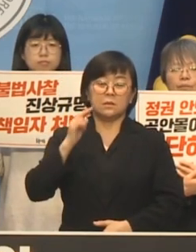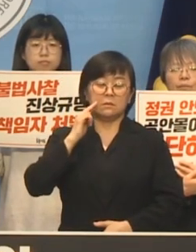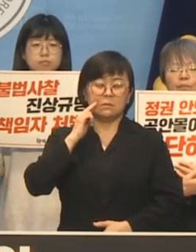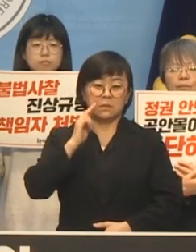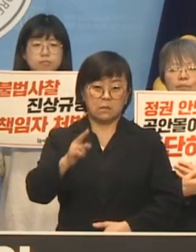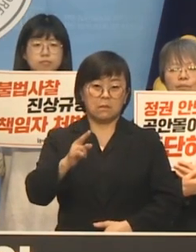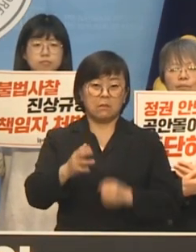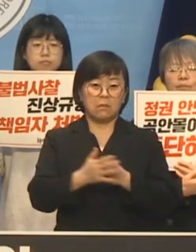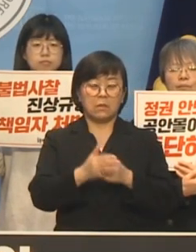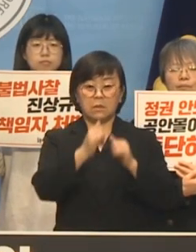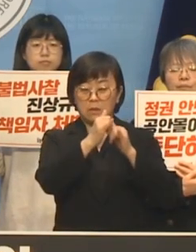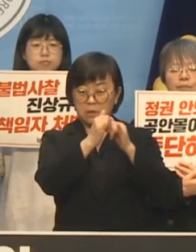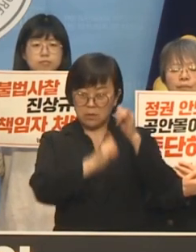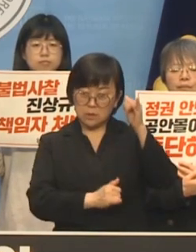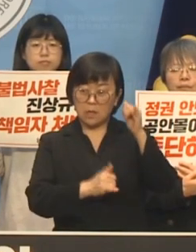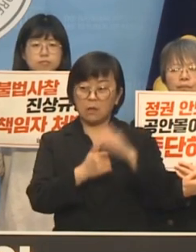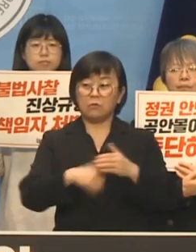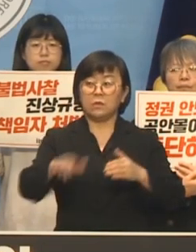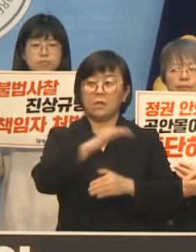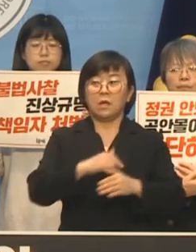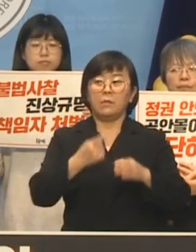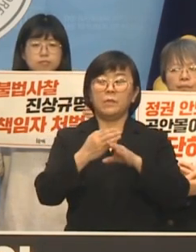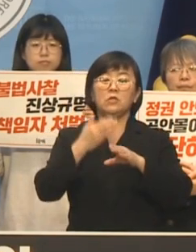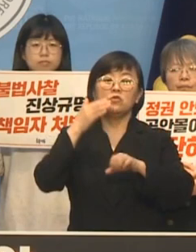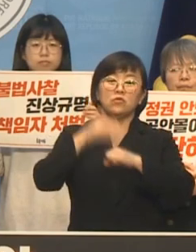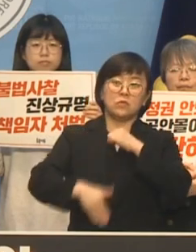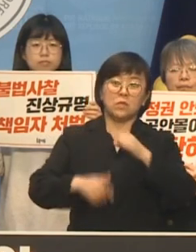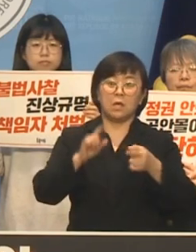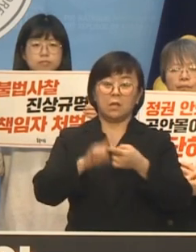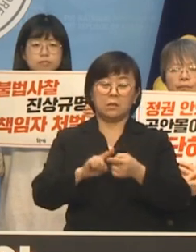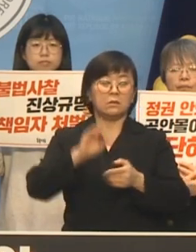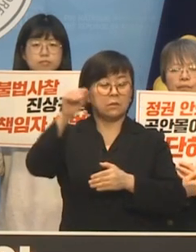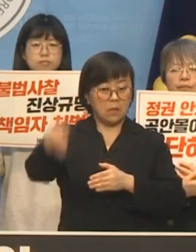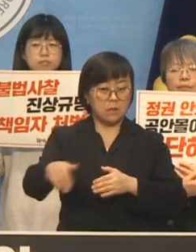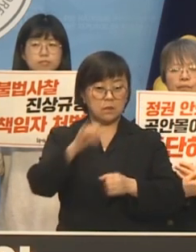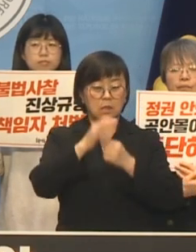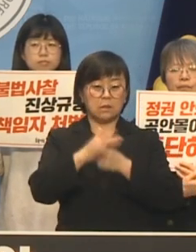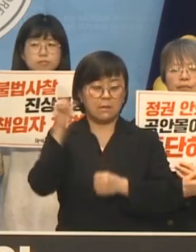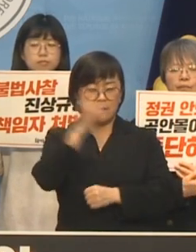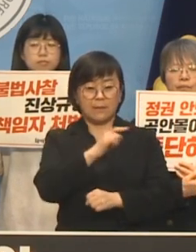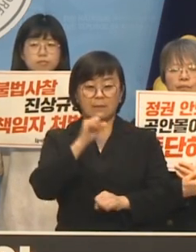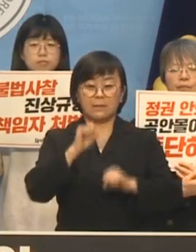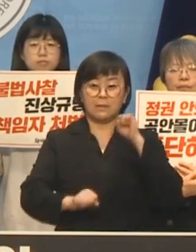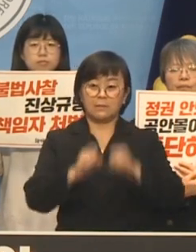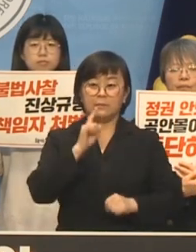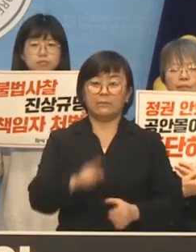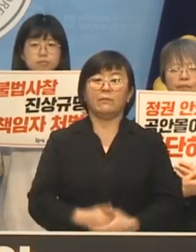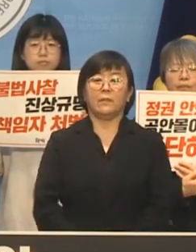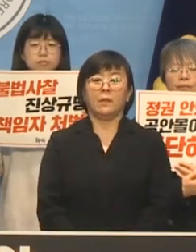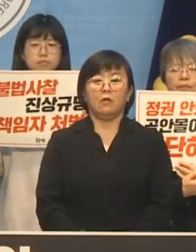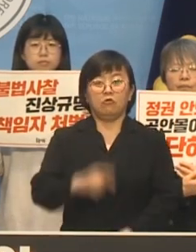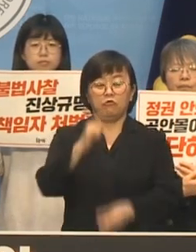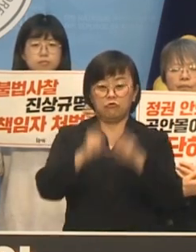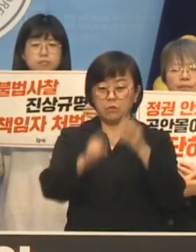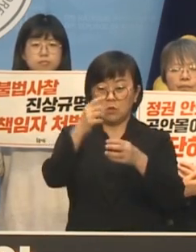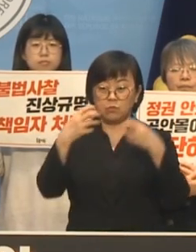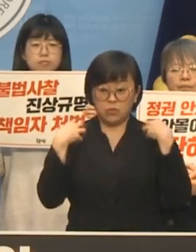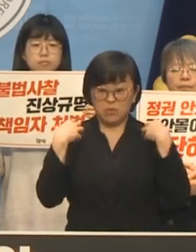심각하고 역사, 우리나라의 민주주의 모든 것을 퇴행시키는 악행이라고 생각합니다. 현 윤석열